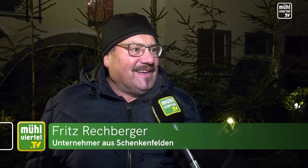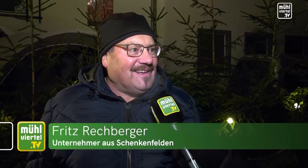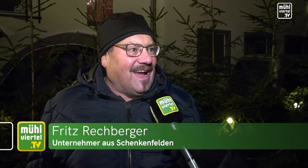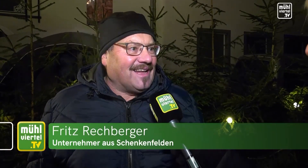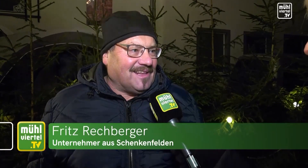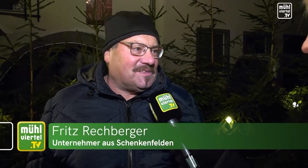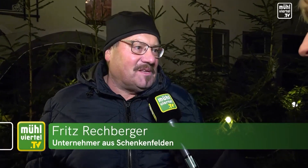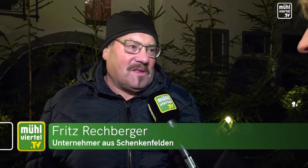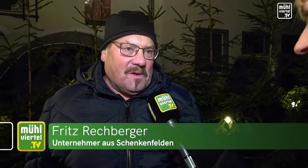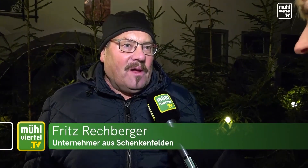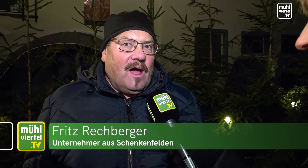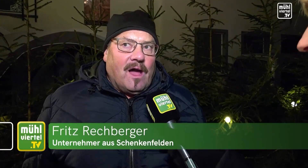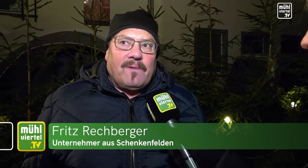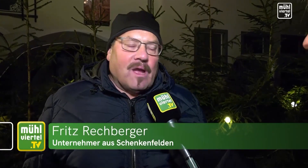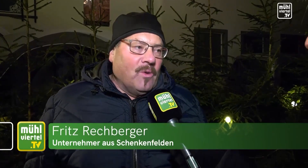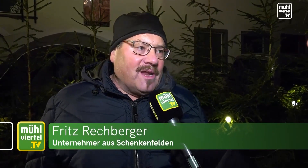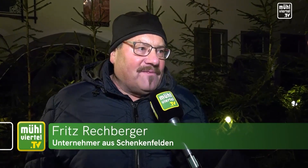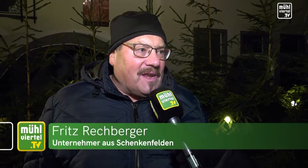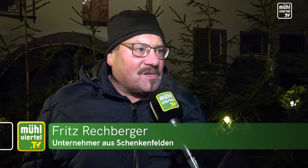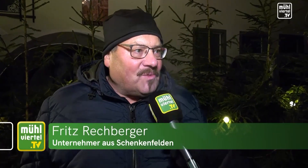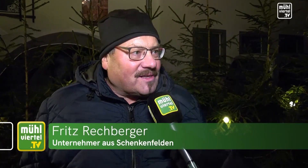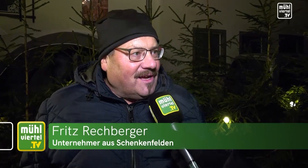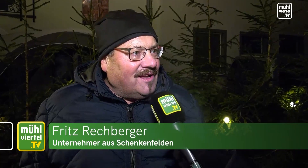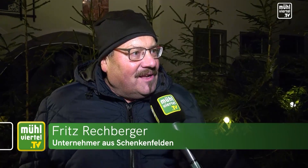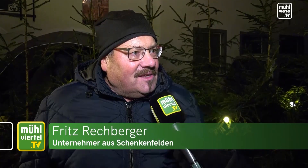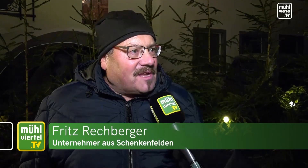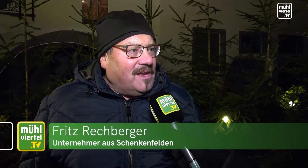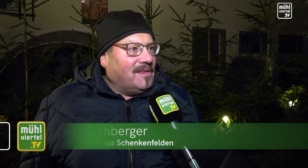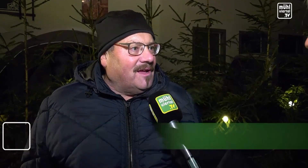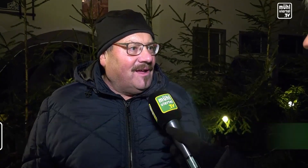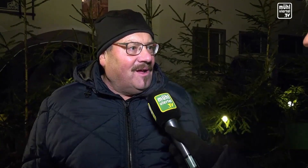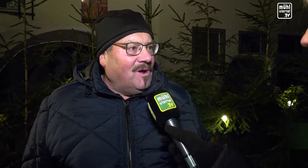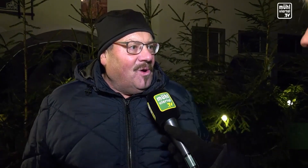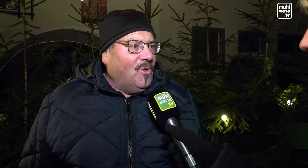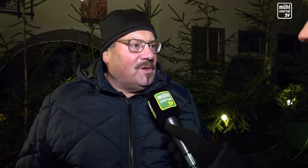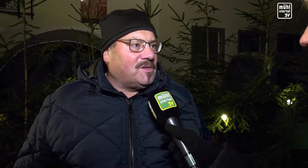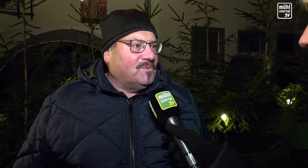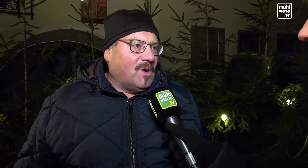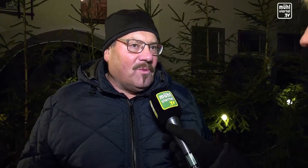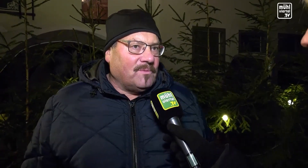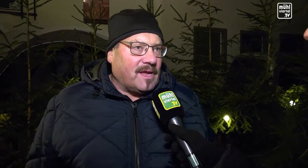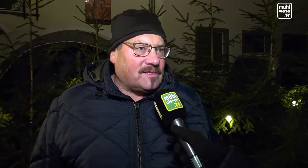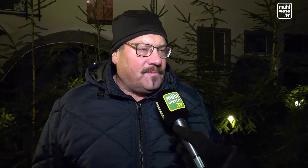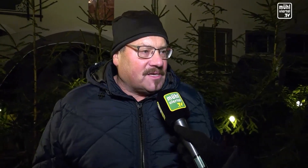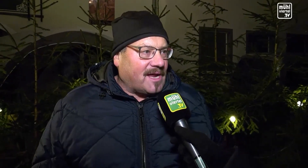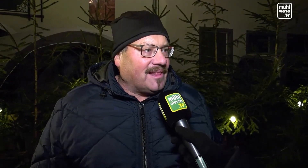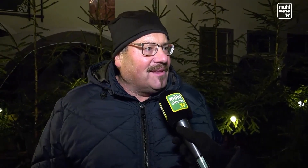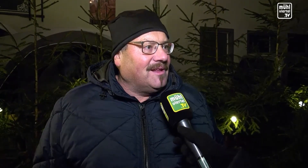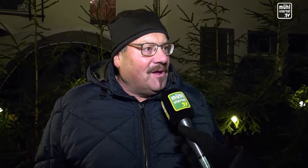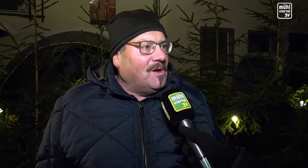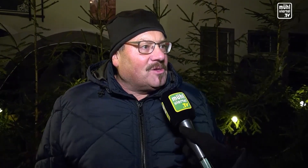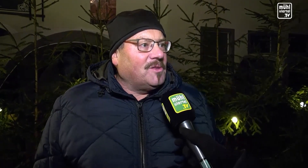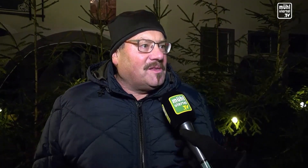voll. Eigentlich ist es ein wenig ruhiger in der Weihnachtsmarkt. Es geht nicht alles um jetzt